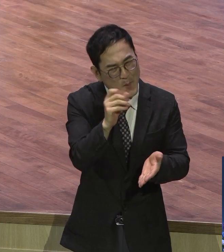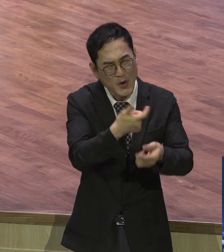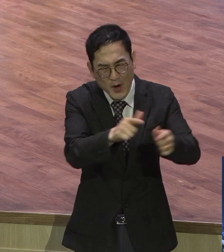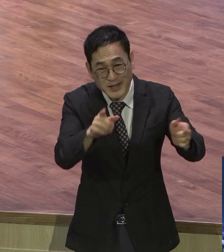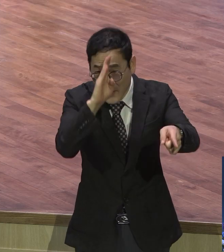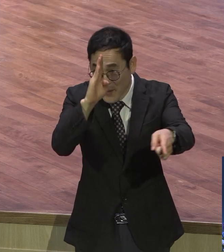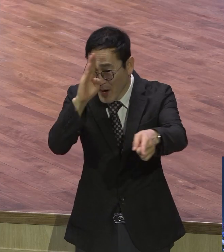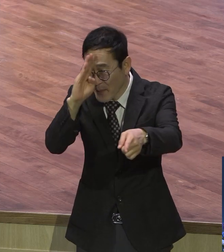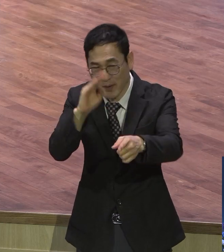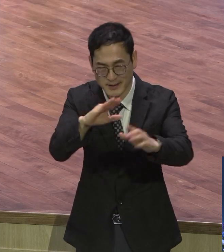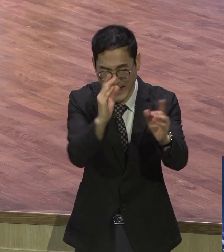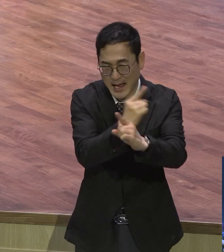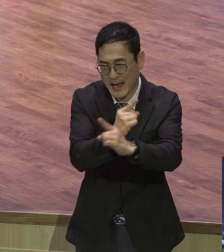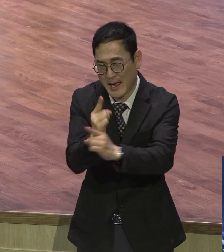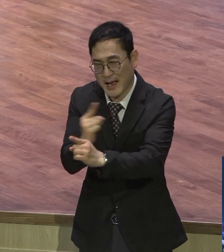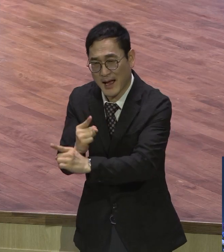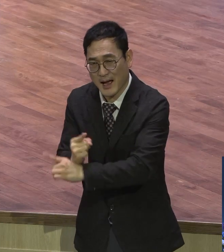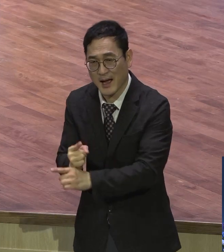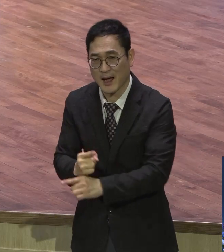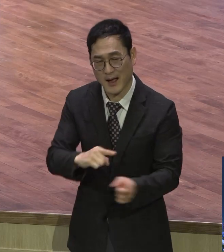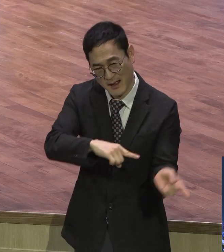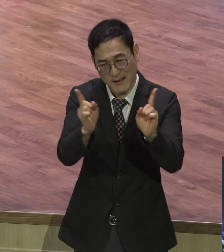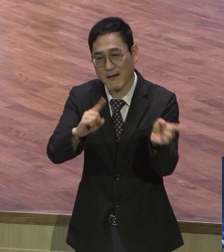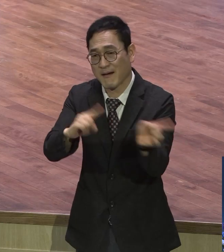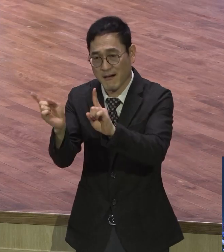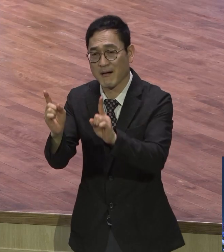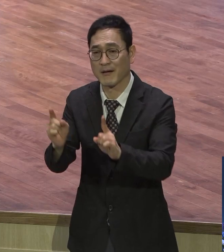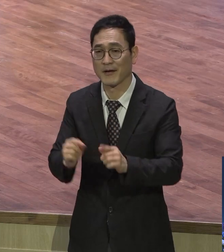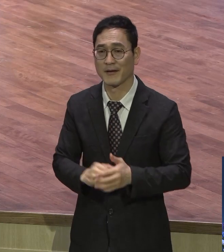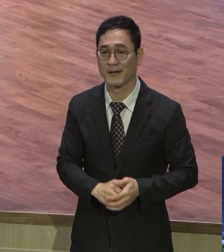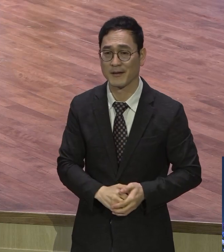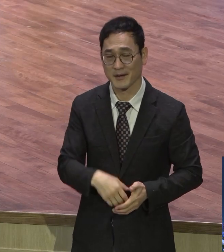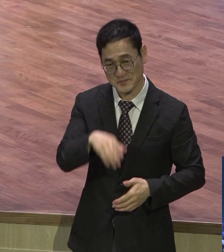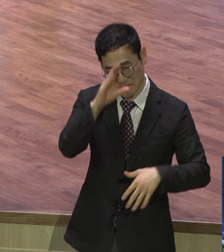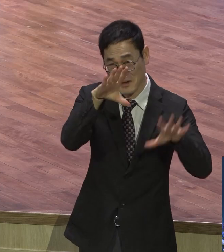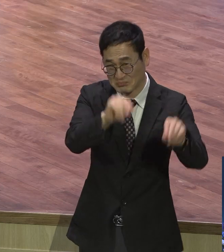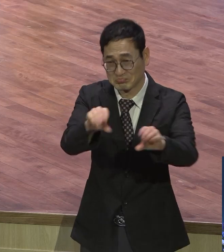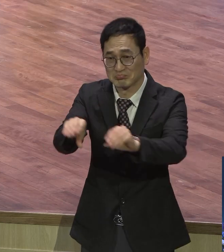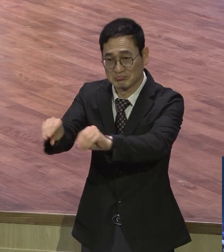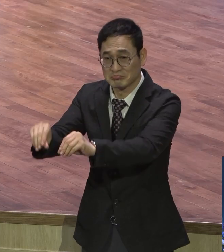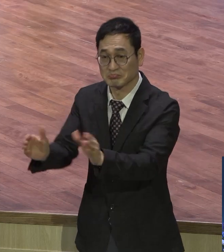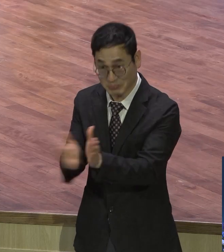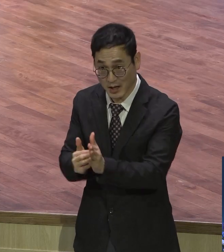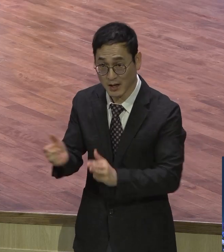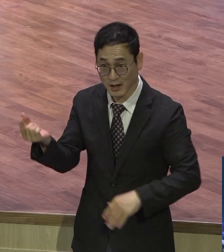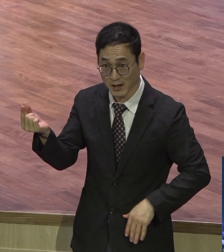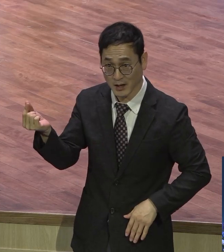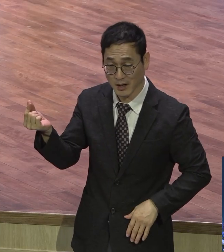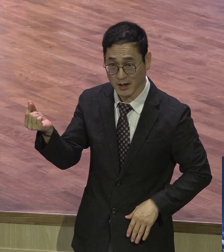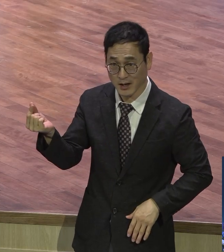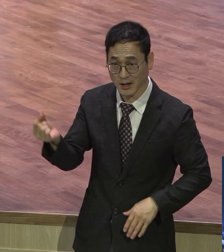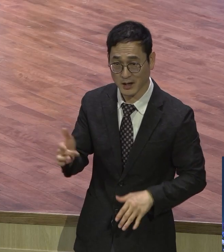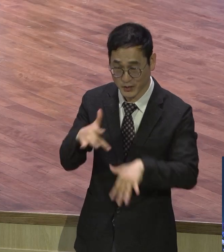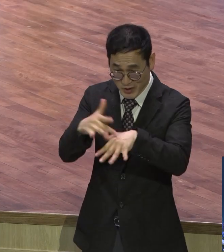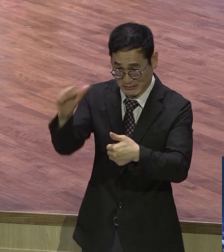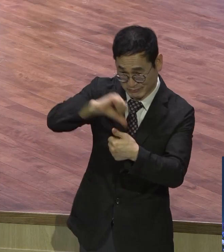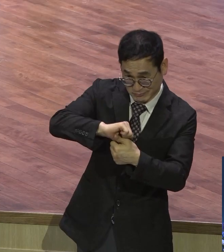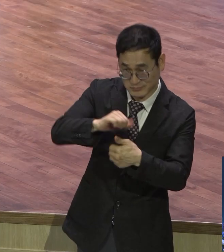고쳤죠. 침상에 누워있는 중풍병자도 고치시고 뭐 이런 귀신들린 자들 치유하는 것 이렇게 다